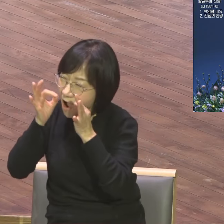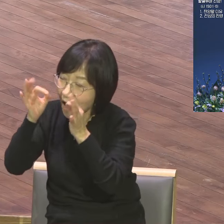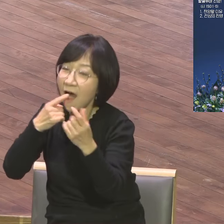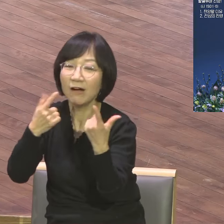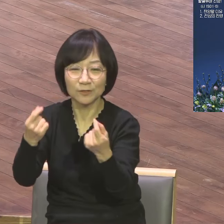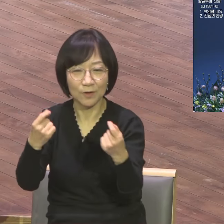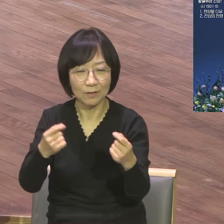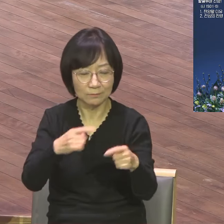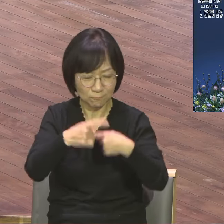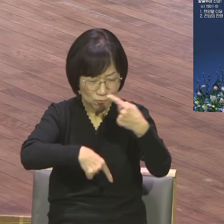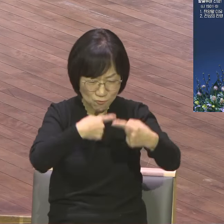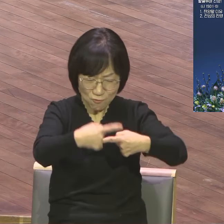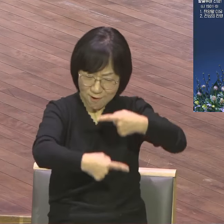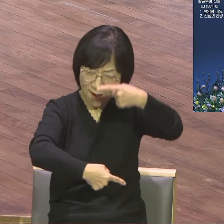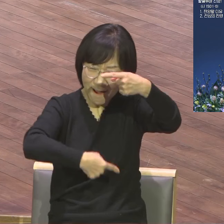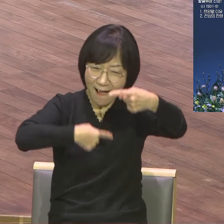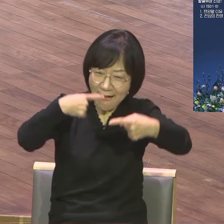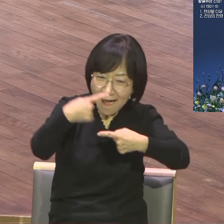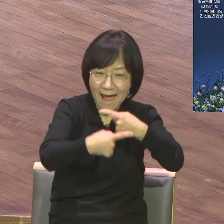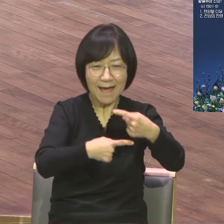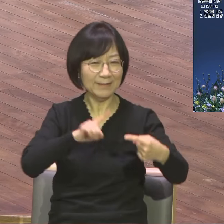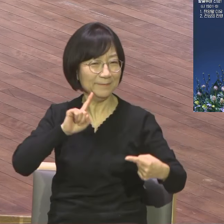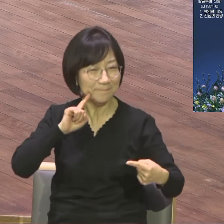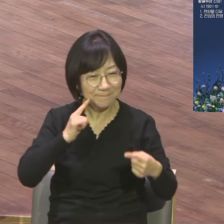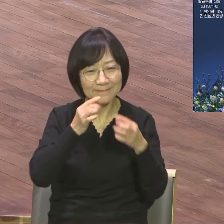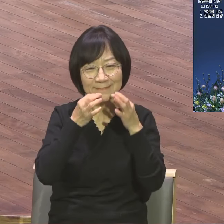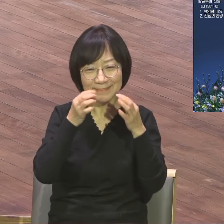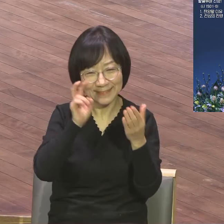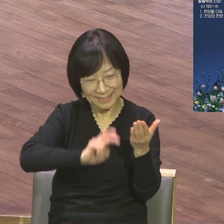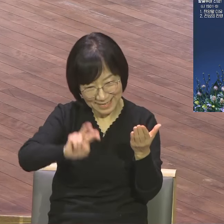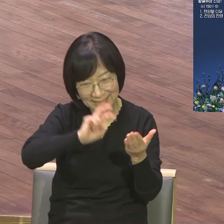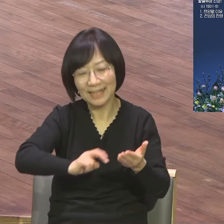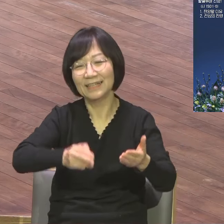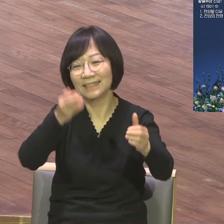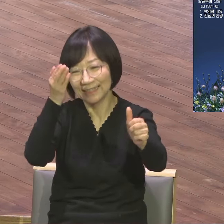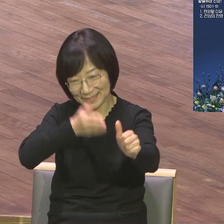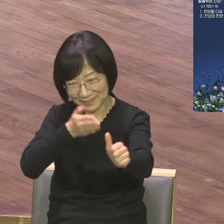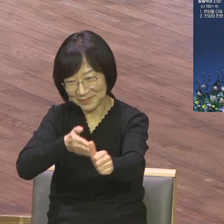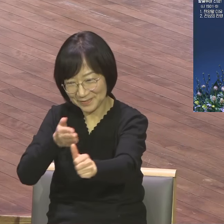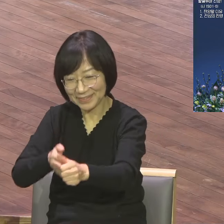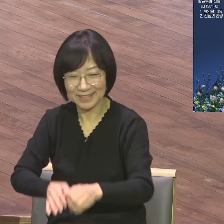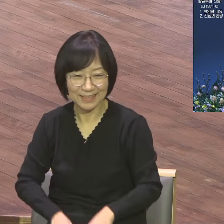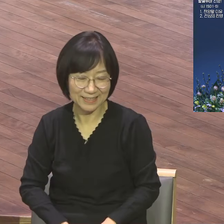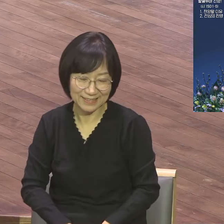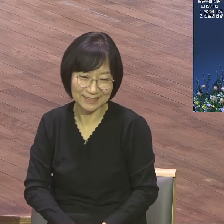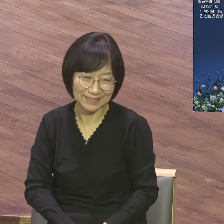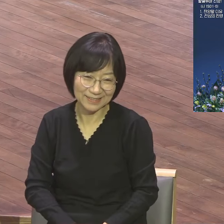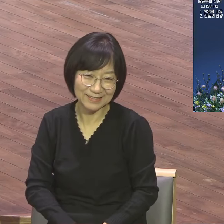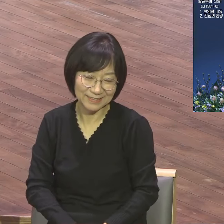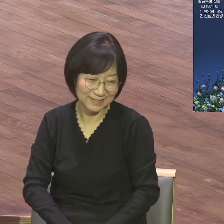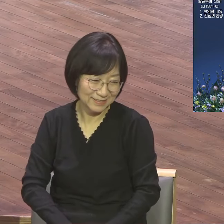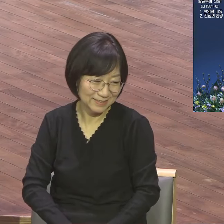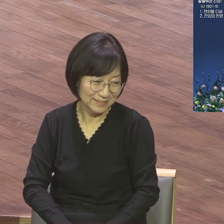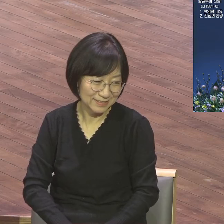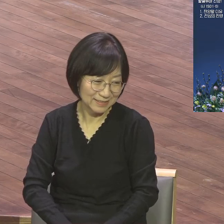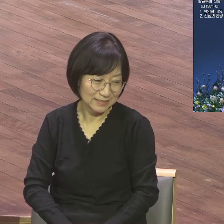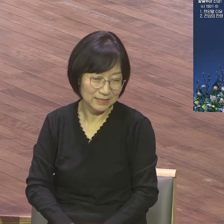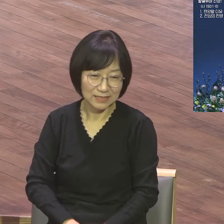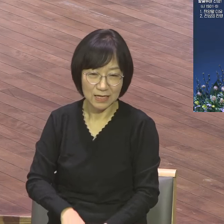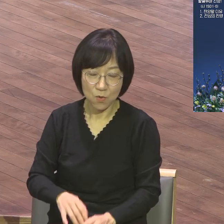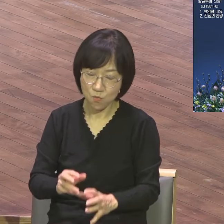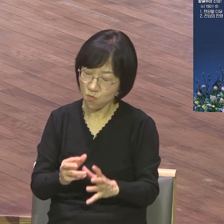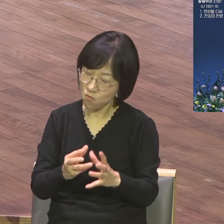하나님을 찬양하라. 그런 뜻이에요. 한마디로 전심